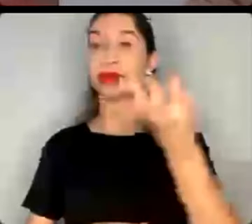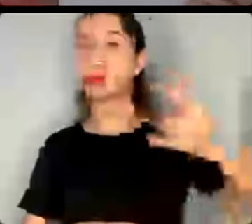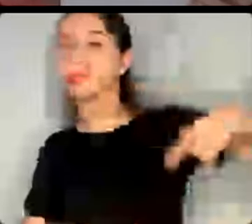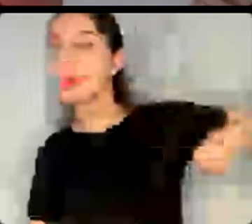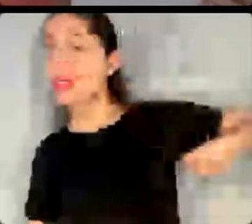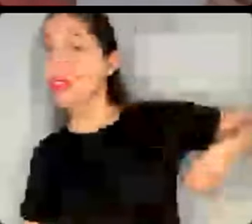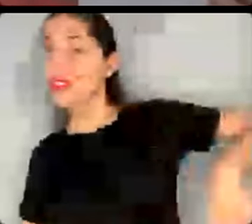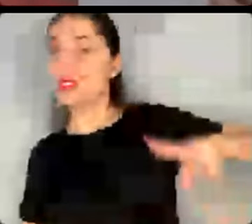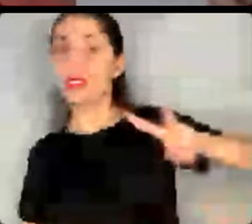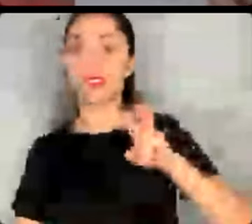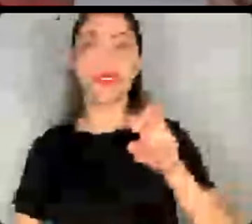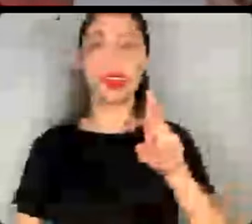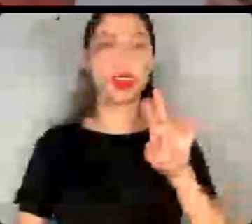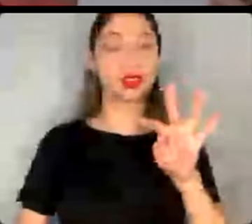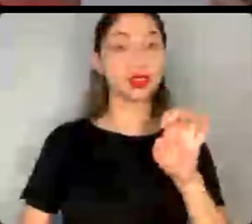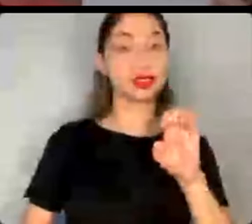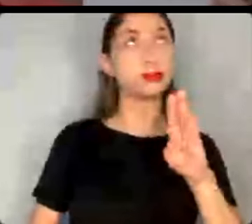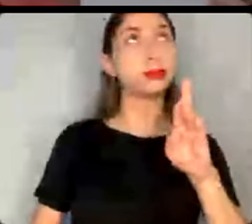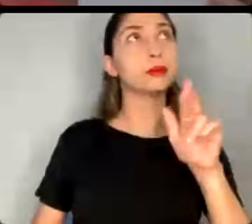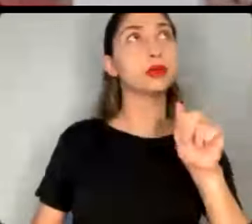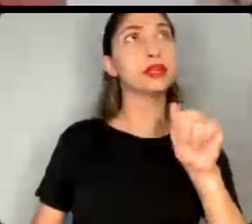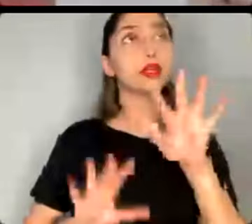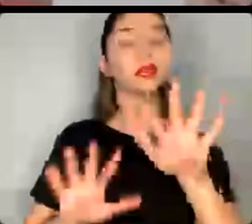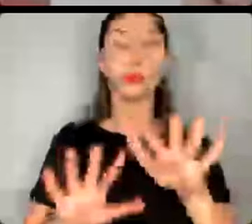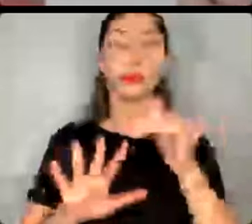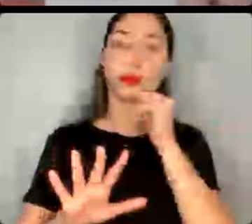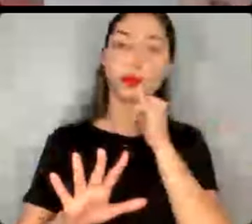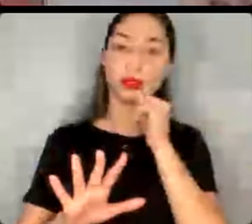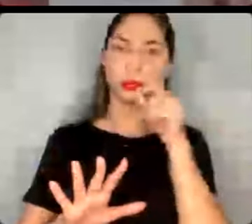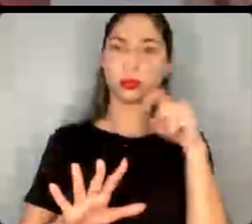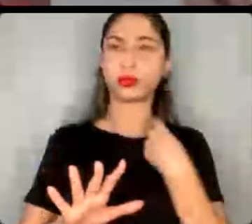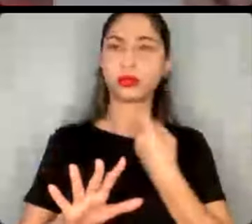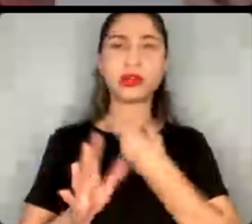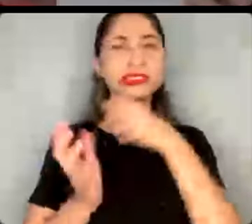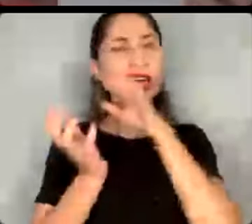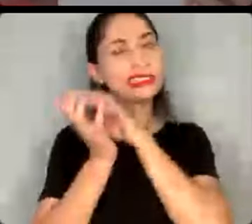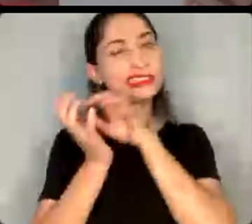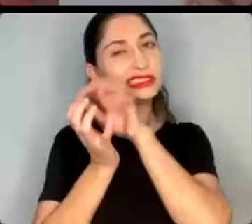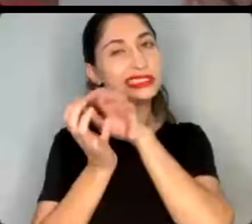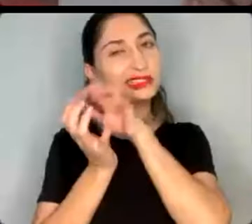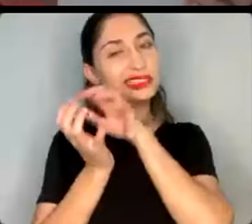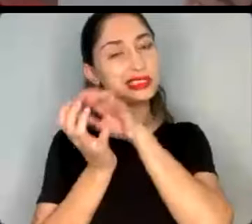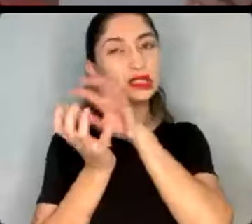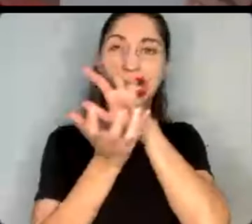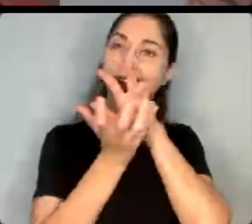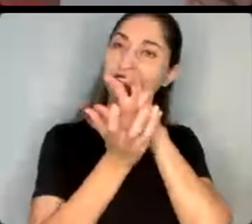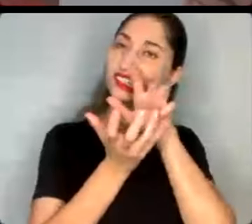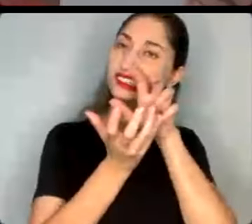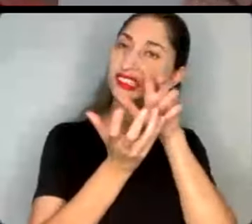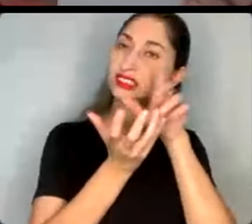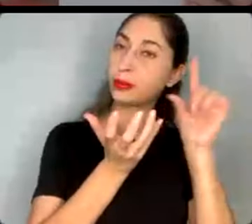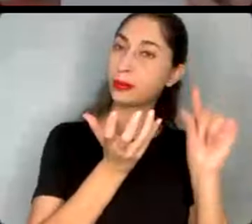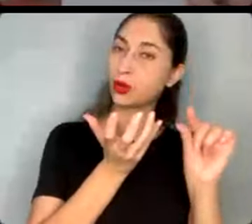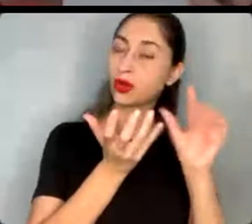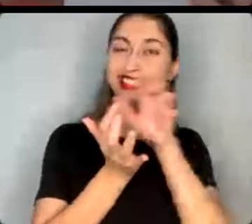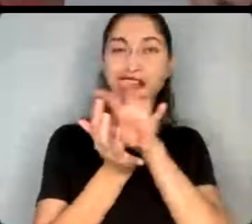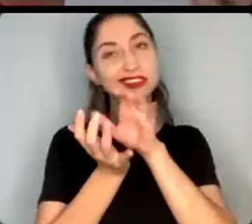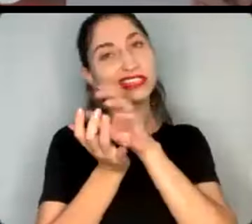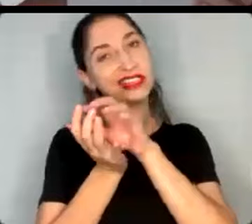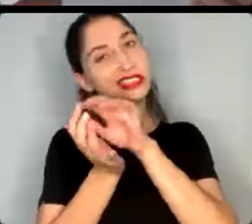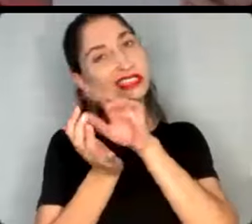quando falta um dente, quando a gente mastiga mais de um lado que de outro, a gente vai